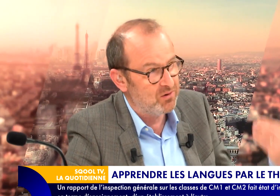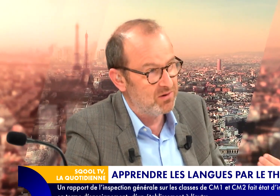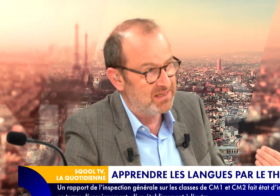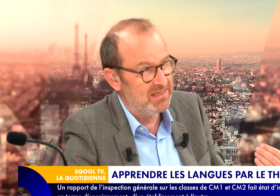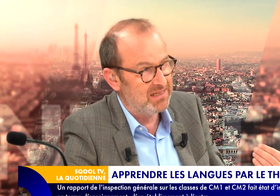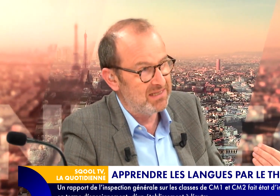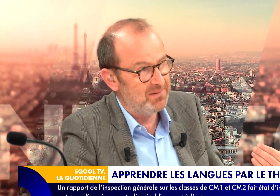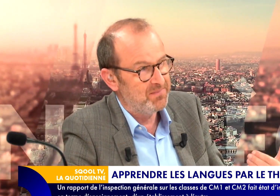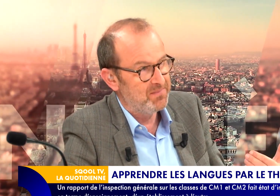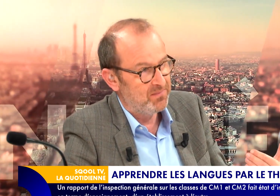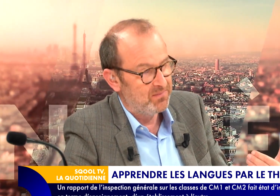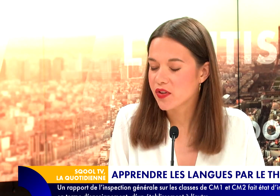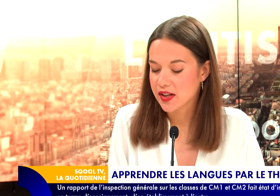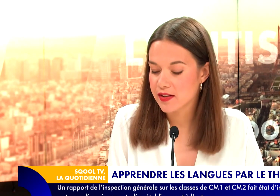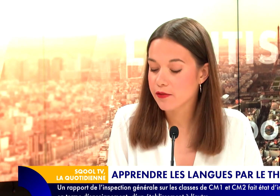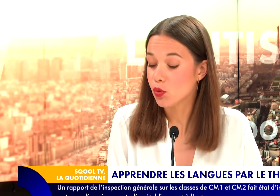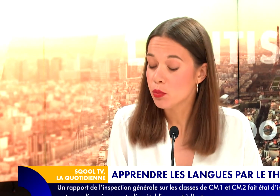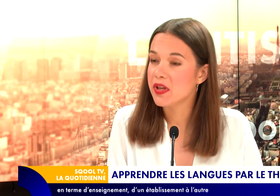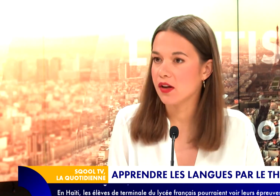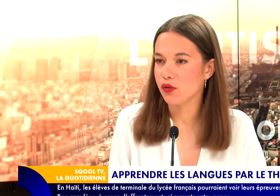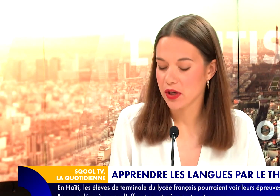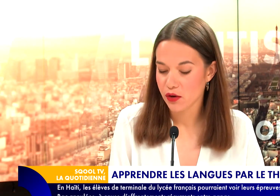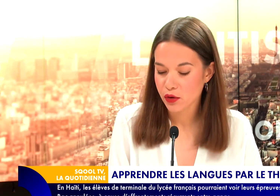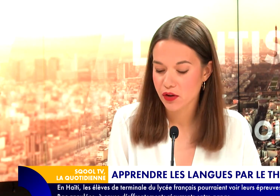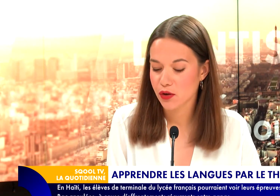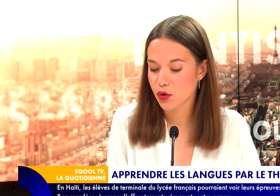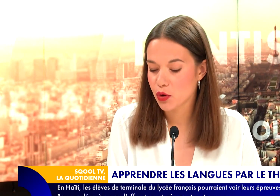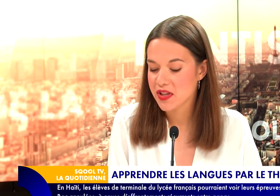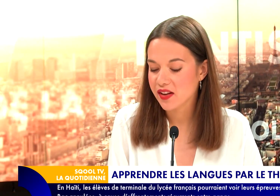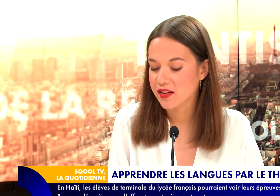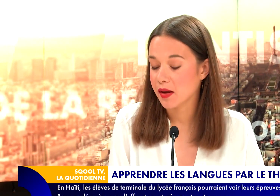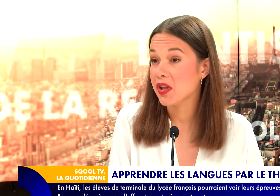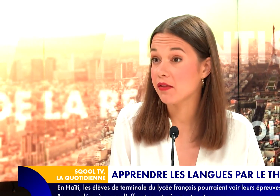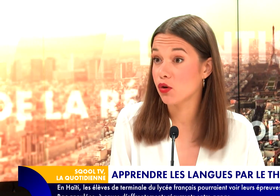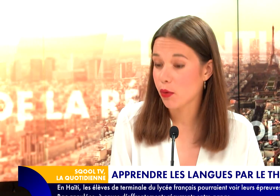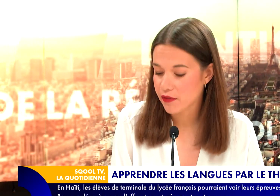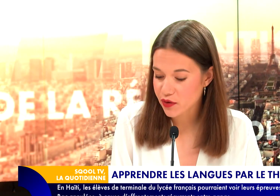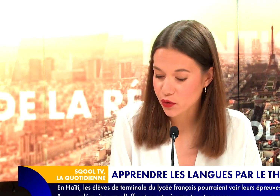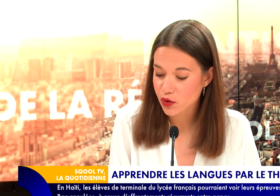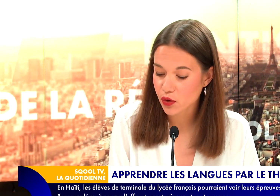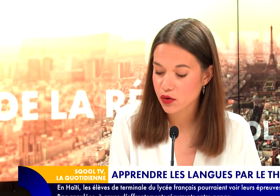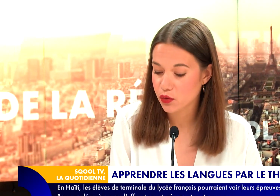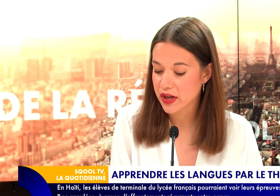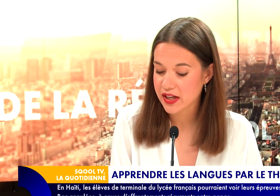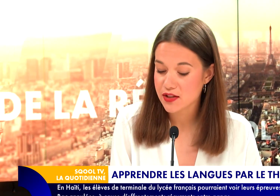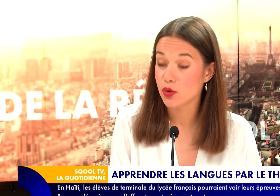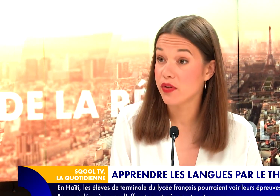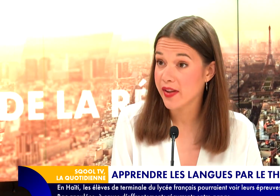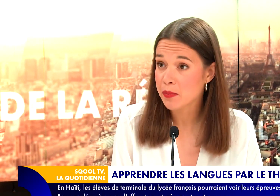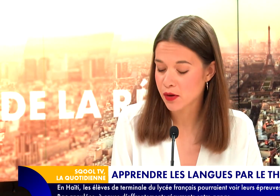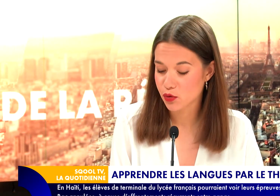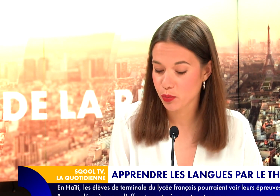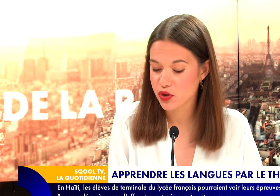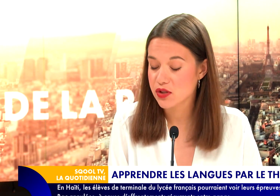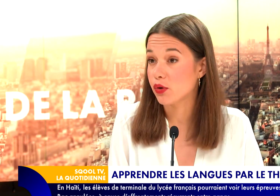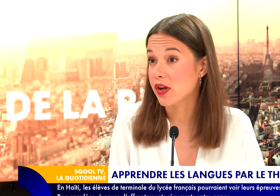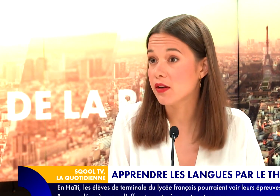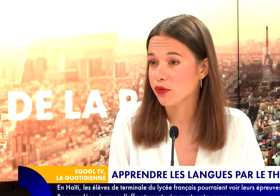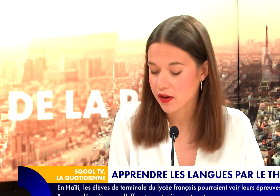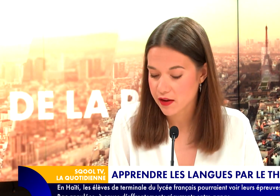langue enseignée, c'est ça ? Oui, ils sont tous natifs ou bilingues dans la langue. Le comédien détermine avec le professeur de langue de la classe le thème du projet sur lequel ils vont travailler